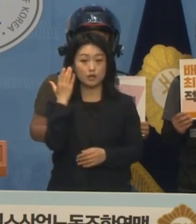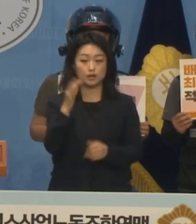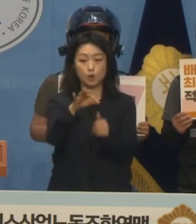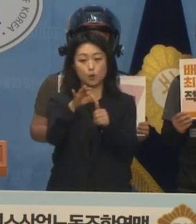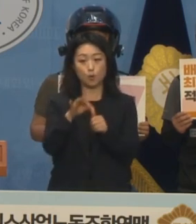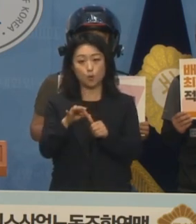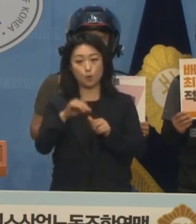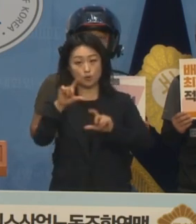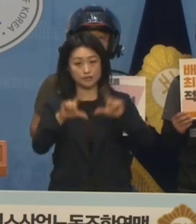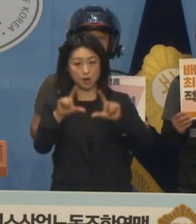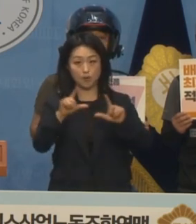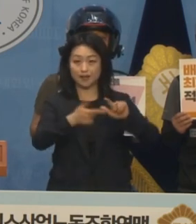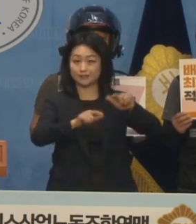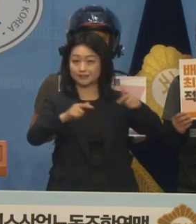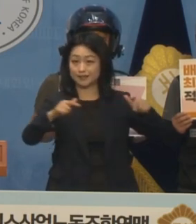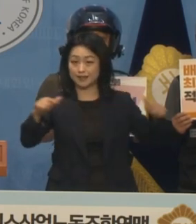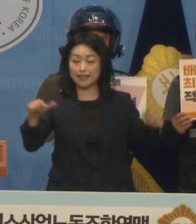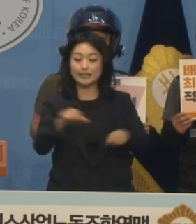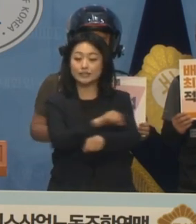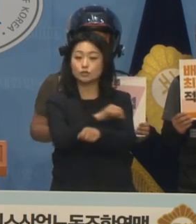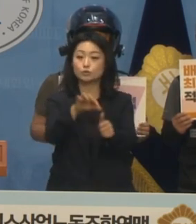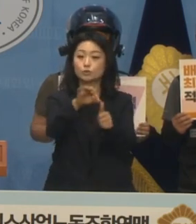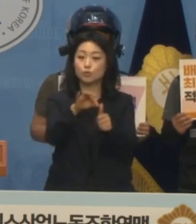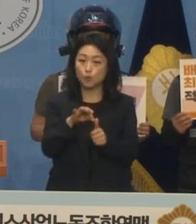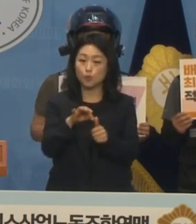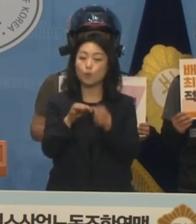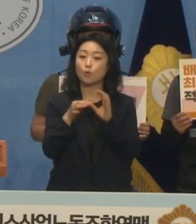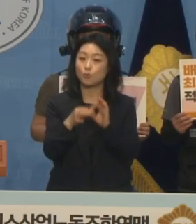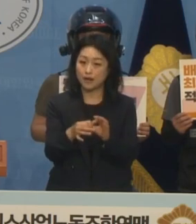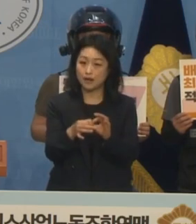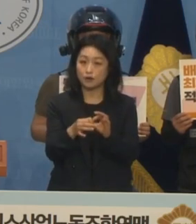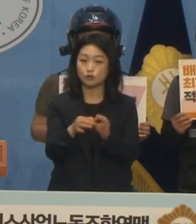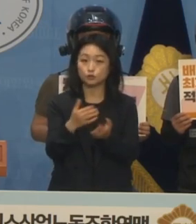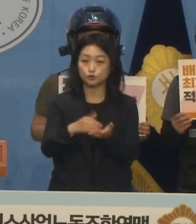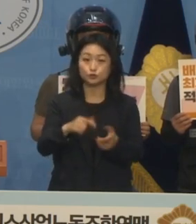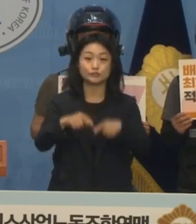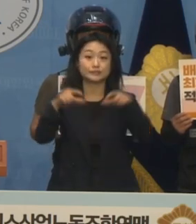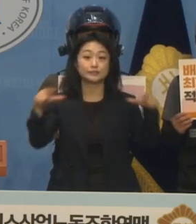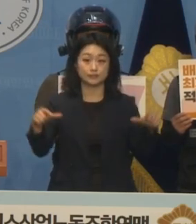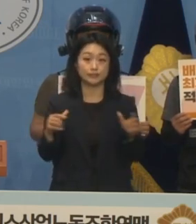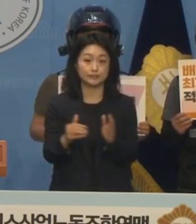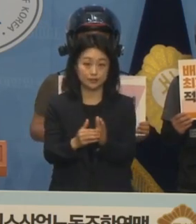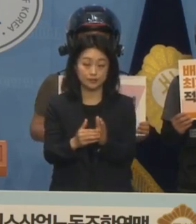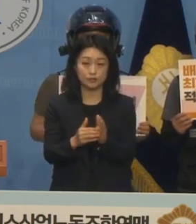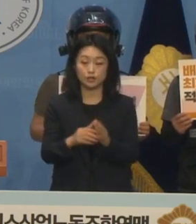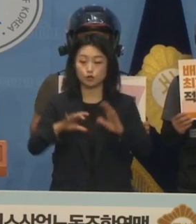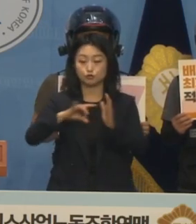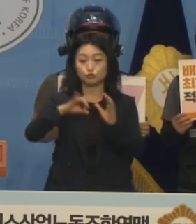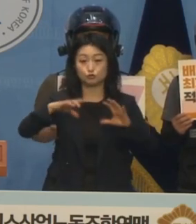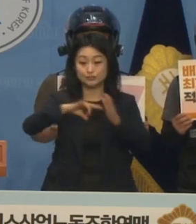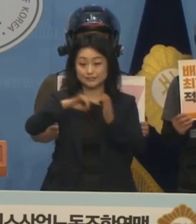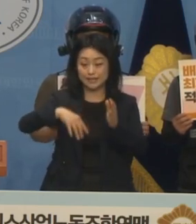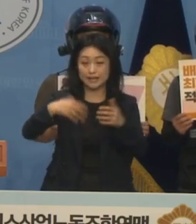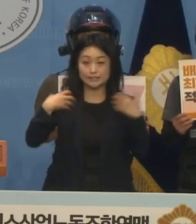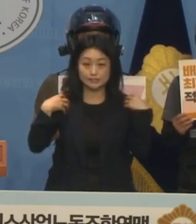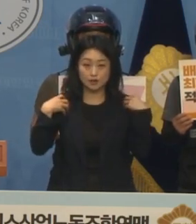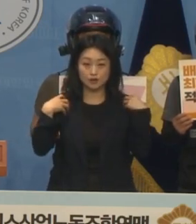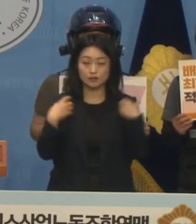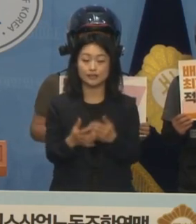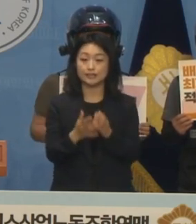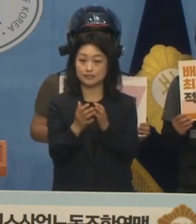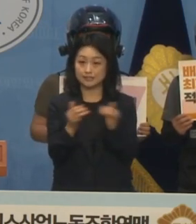형태가 다양해지면서 특수고용 플랫폼 노동자가 늘어나고 있습니다. 국세청의 22년 인적